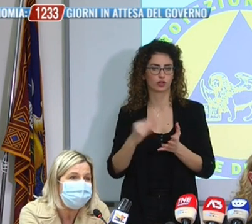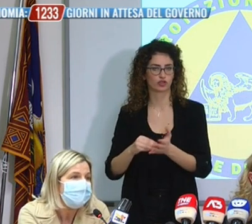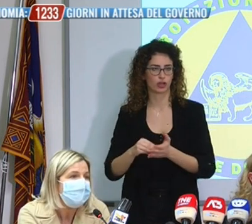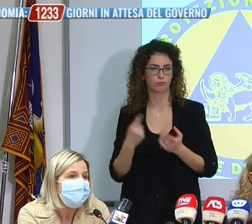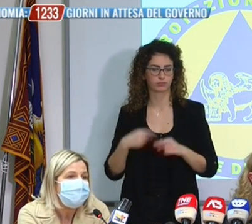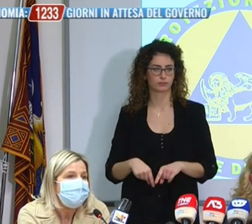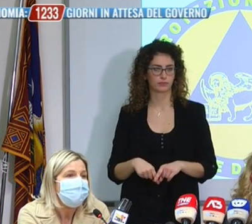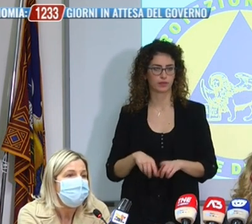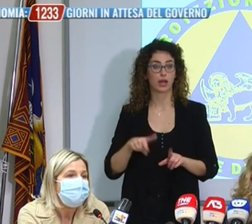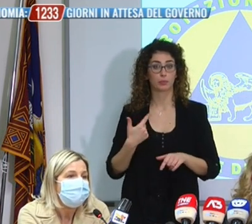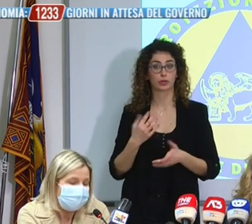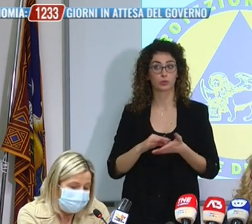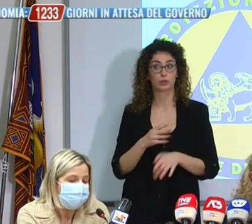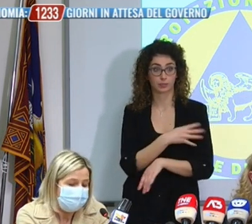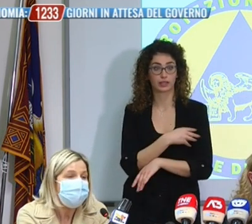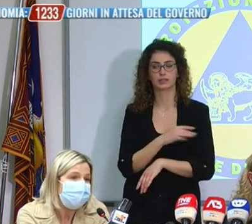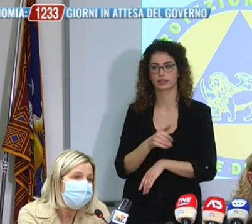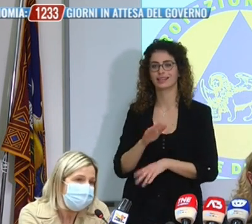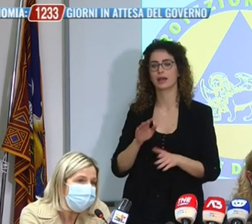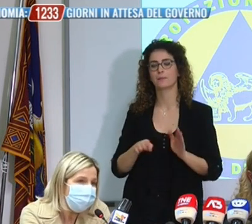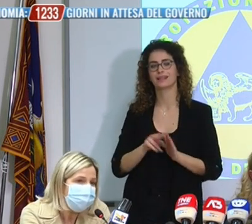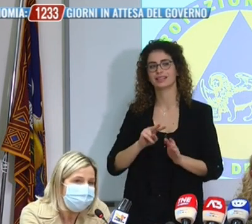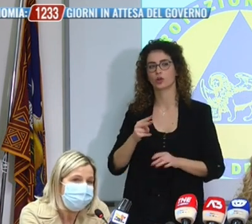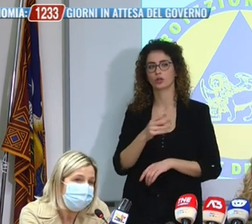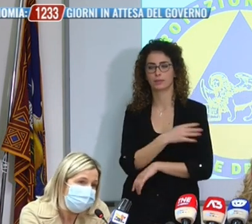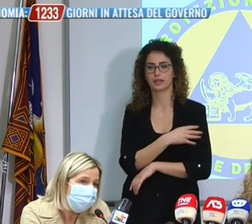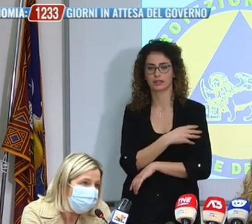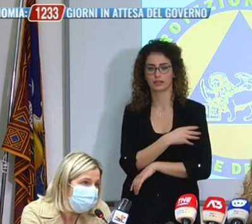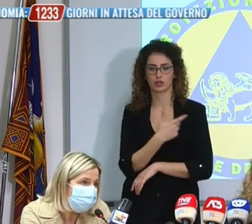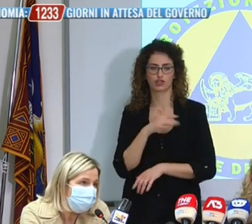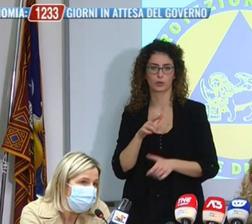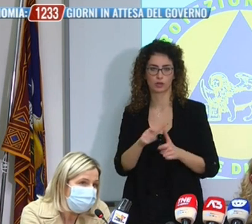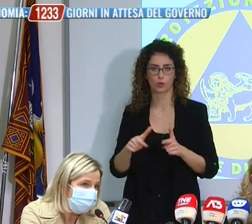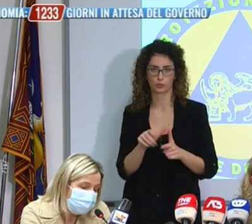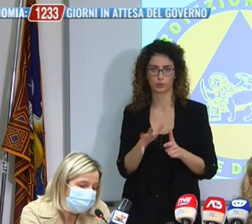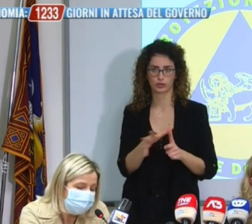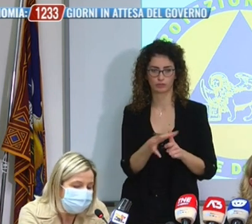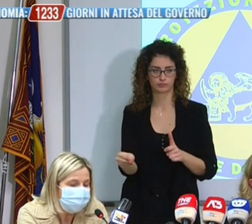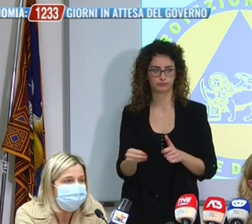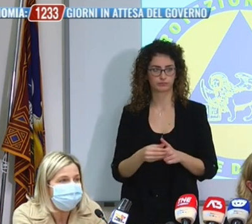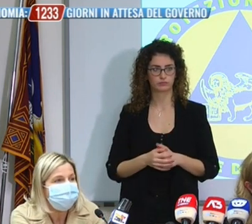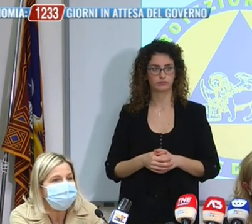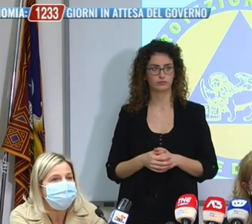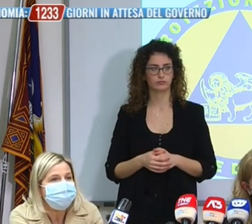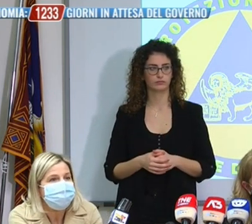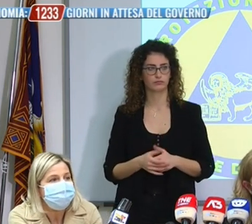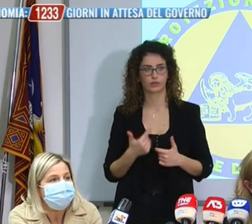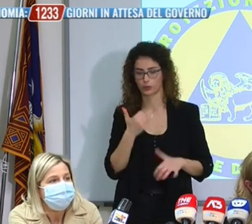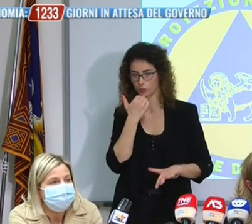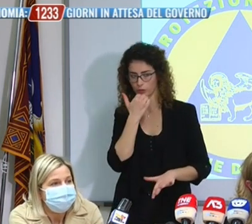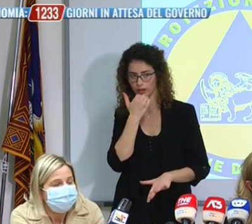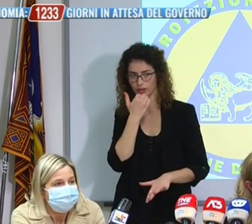comuni, insomma. Sì, la seconda e le medie ci sono invece quasi su tutti i comuni, insomma. Perché magari,